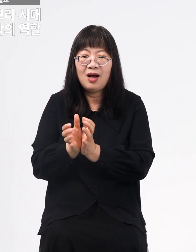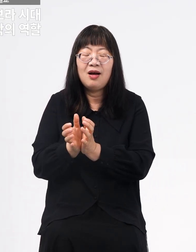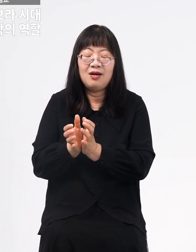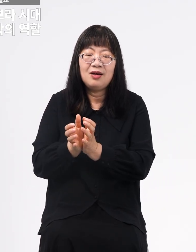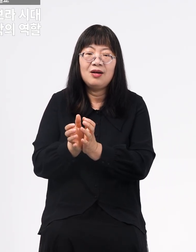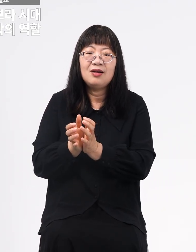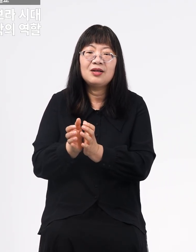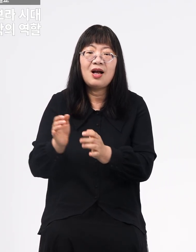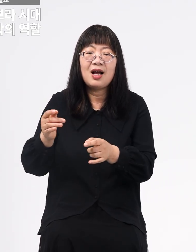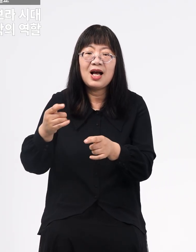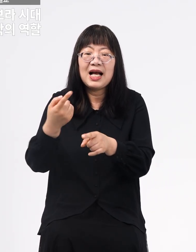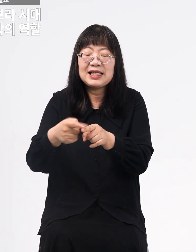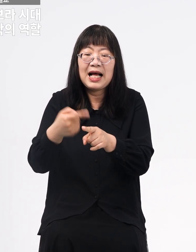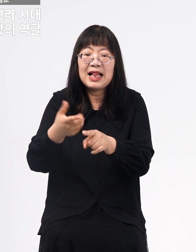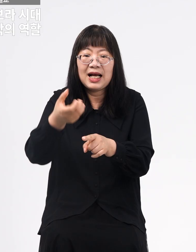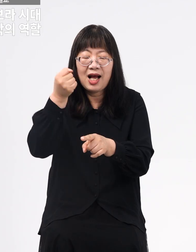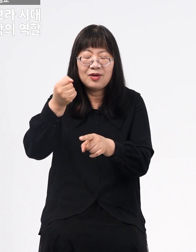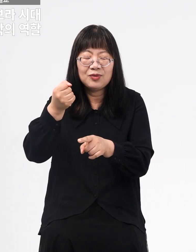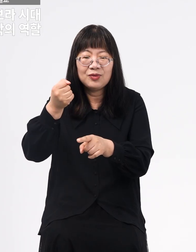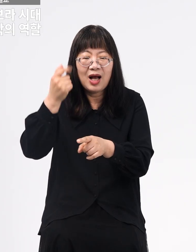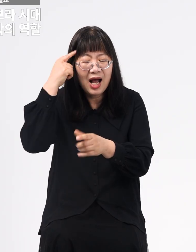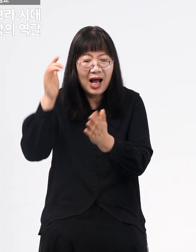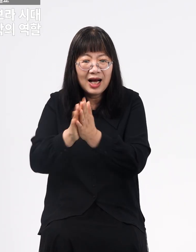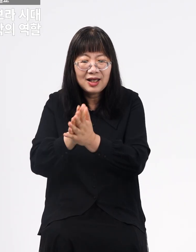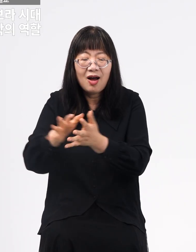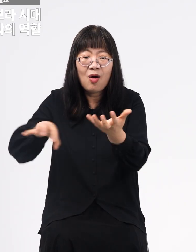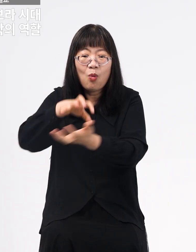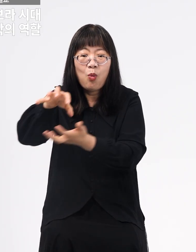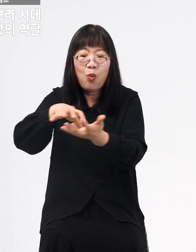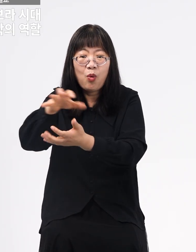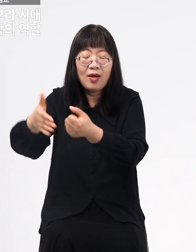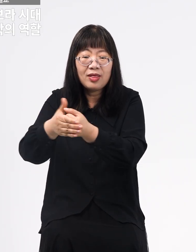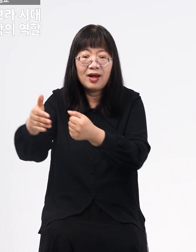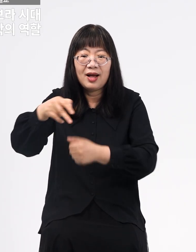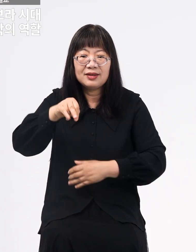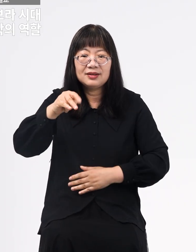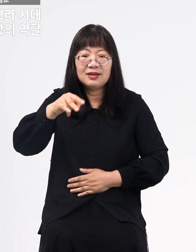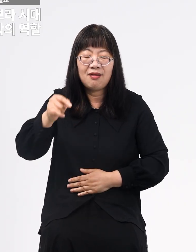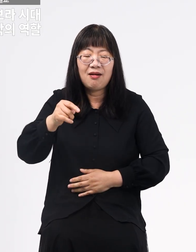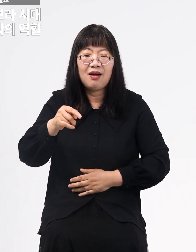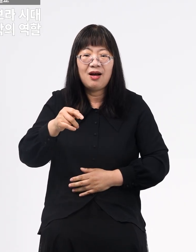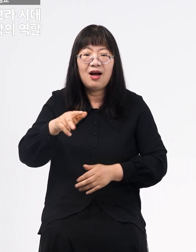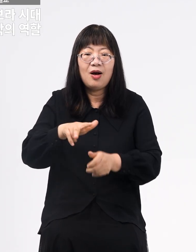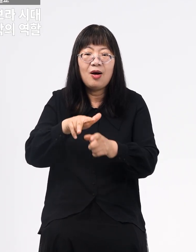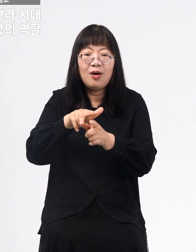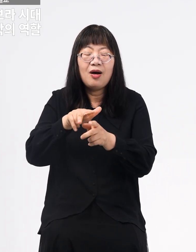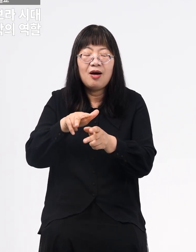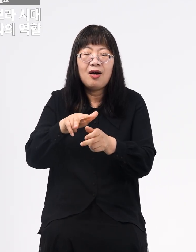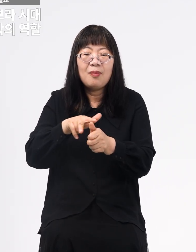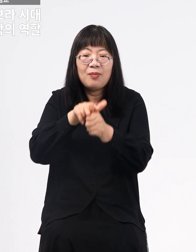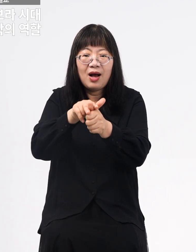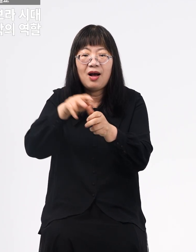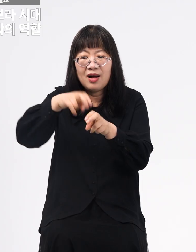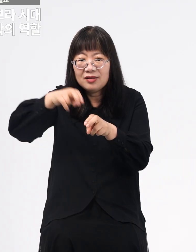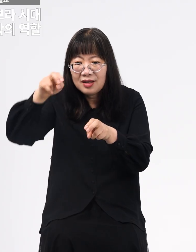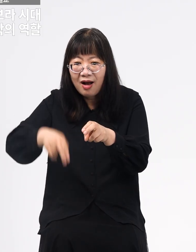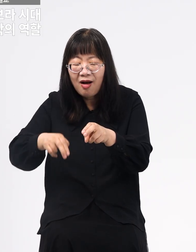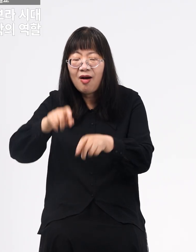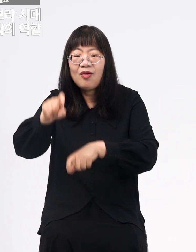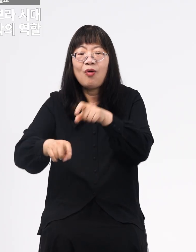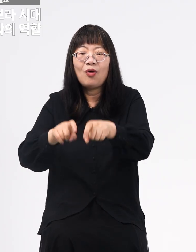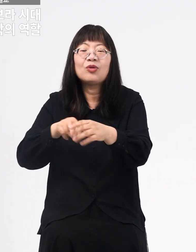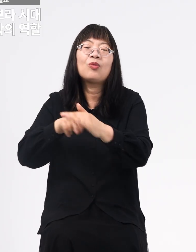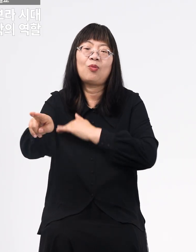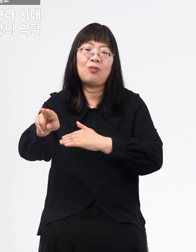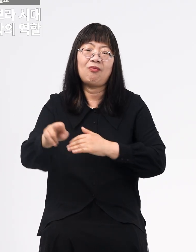칼날로 혼란에 빠지게 하심에 시스라가 병거에서 내려 걸어서 도망하는지라.